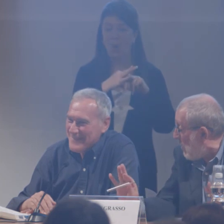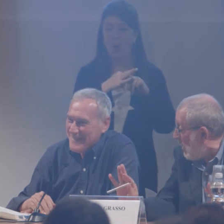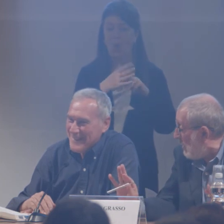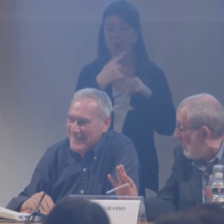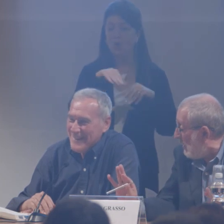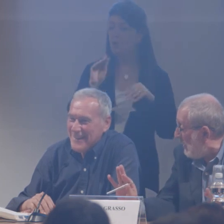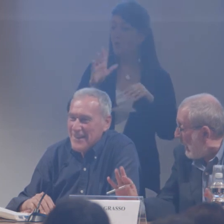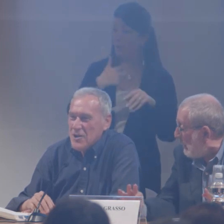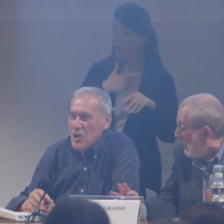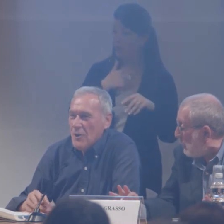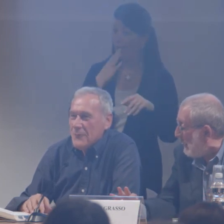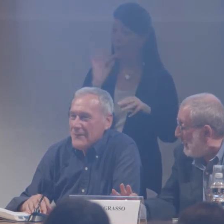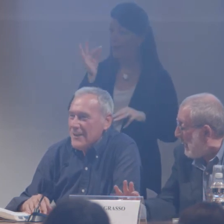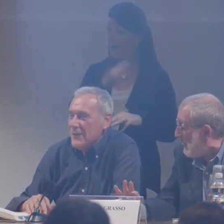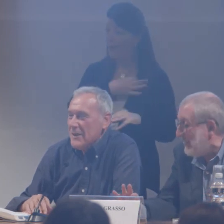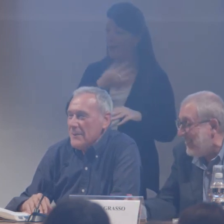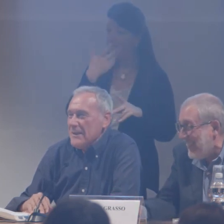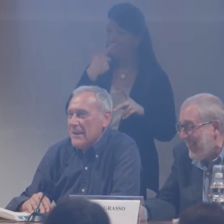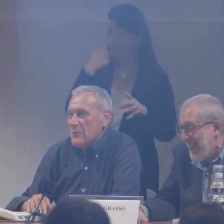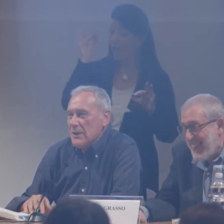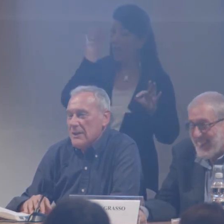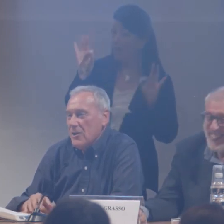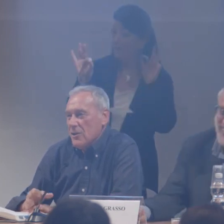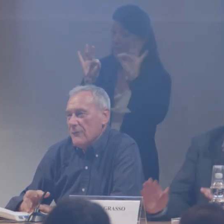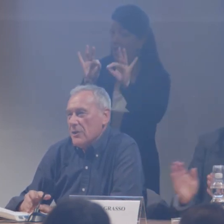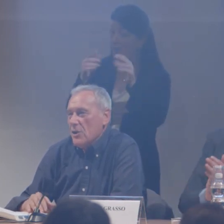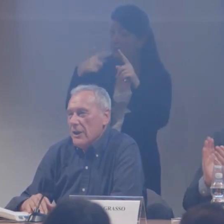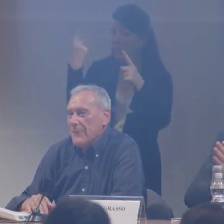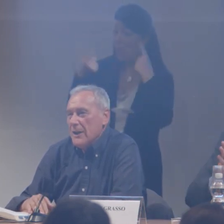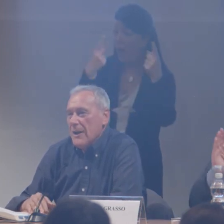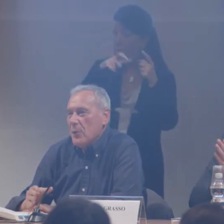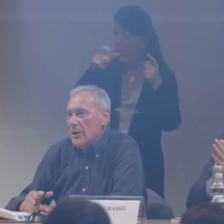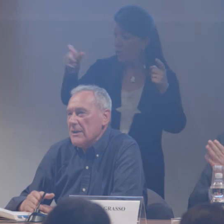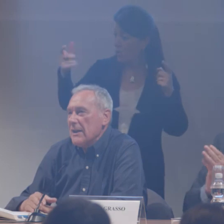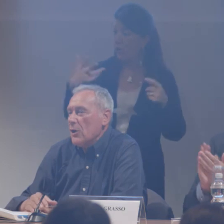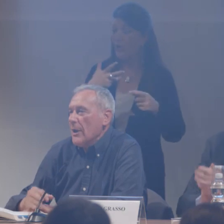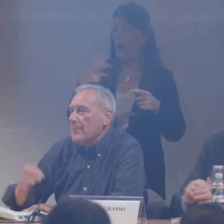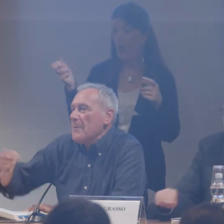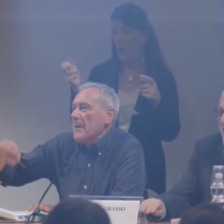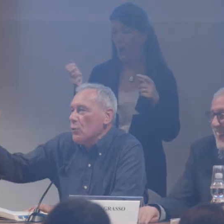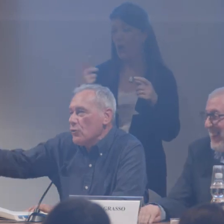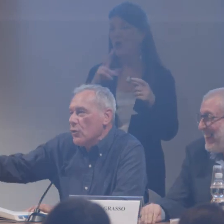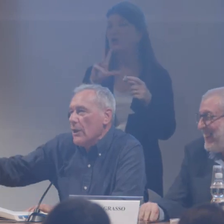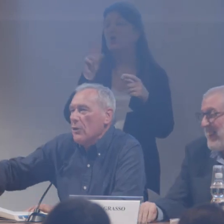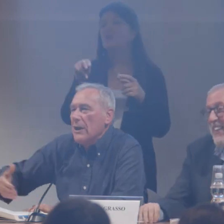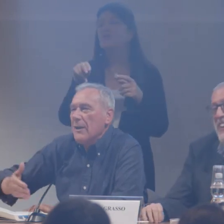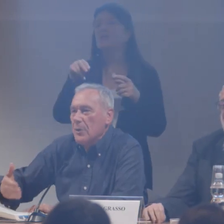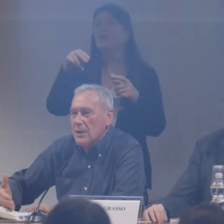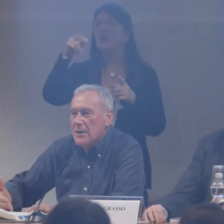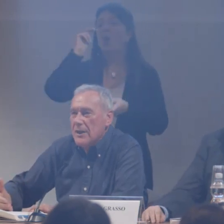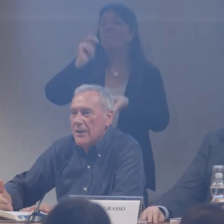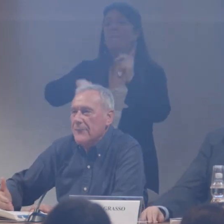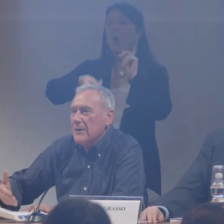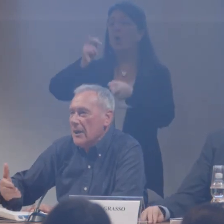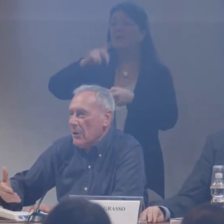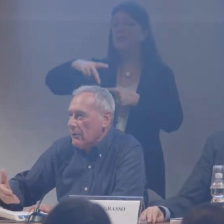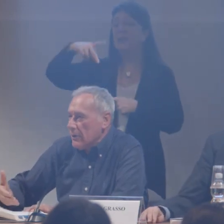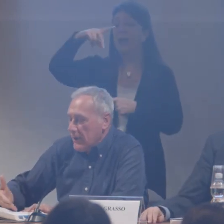no? All'attualità. No, riferimenti all'attualità. Io dico che la politica con la P maiuscola non è la